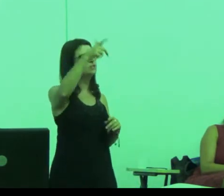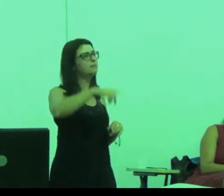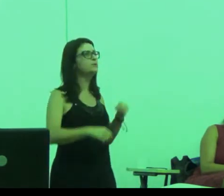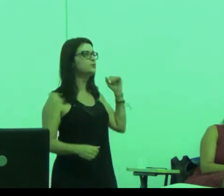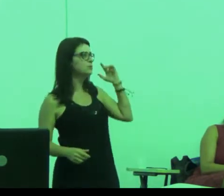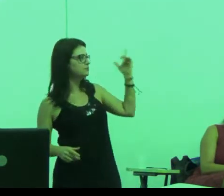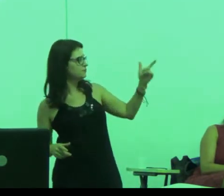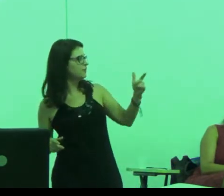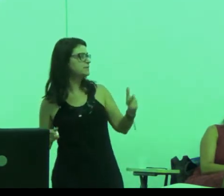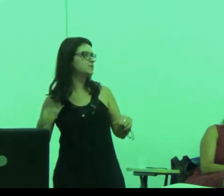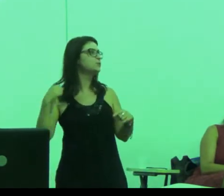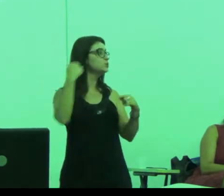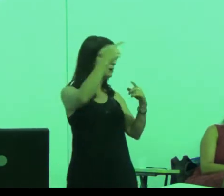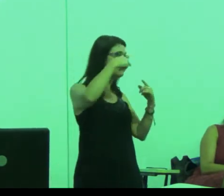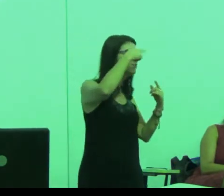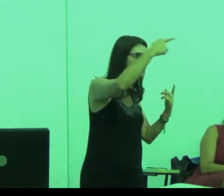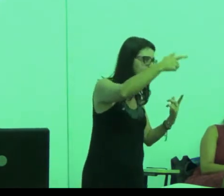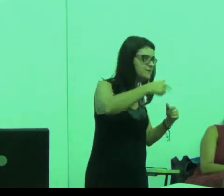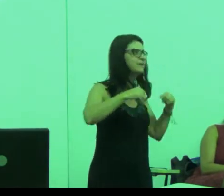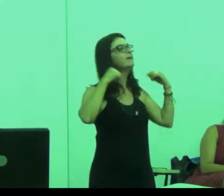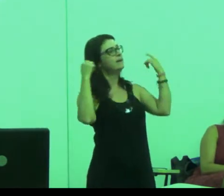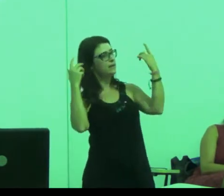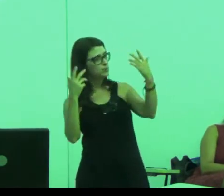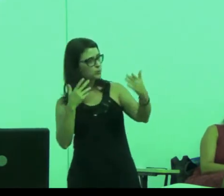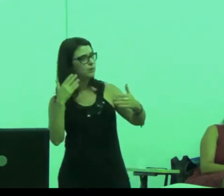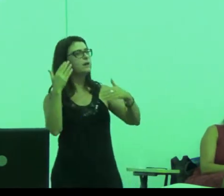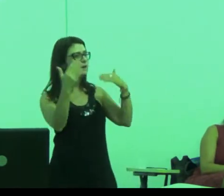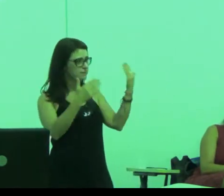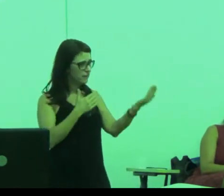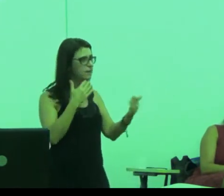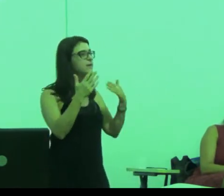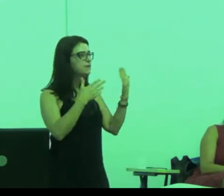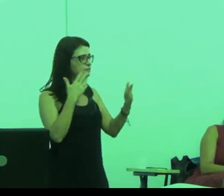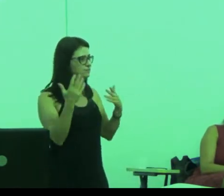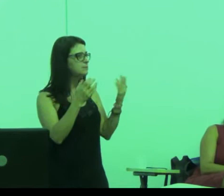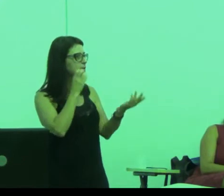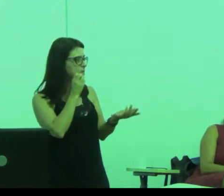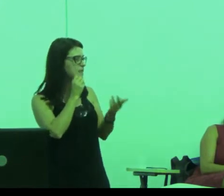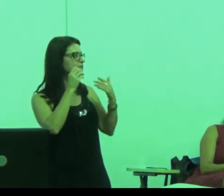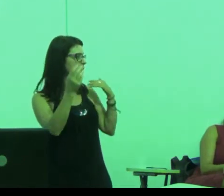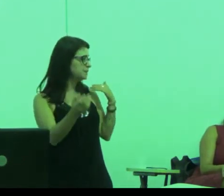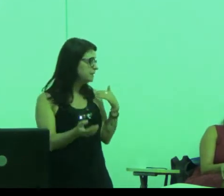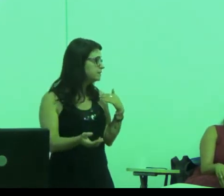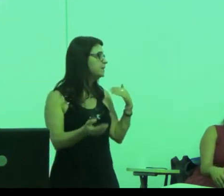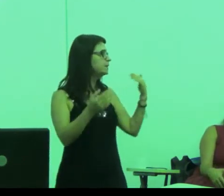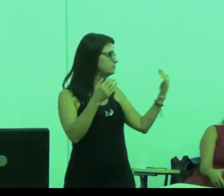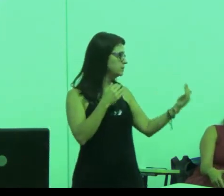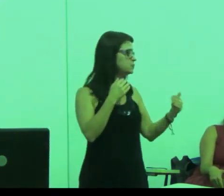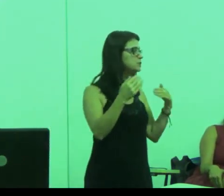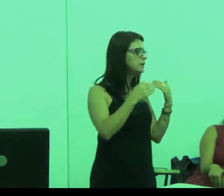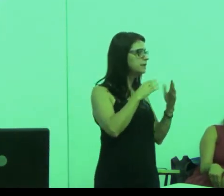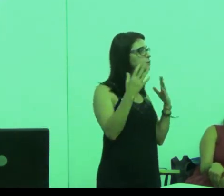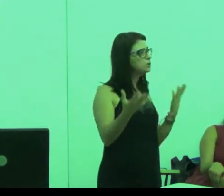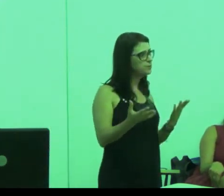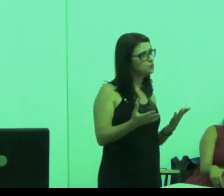mais vírgula, faz isso, é tudo uma conversa, é tudo uma, né? Vamos negociar, vamos entender, vamos... E é totalmente uma